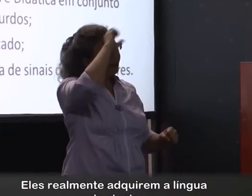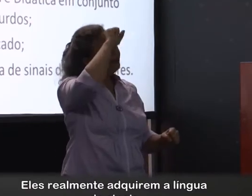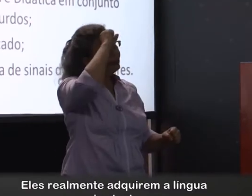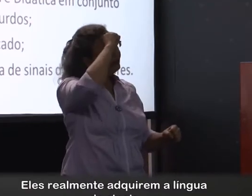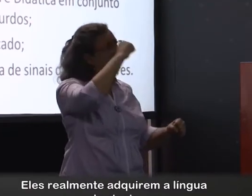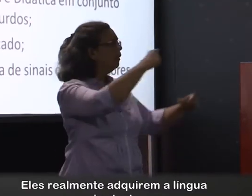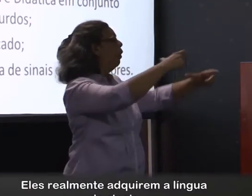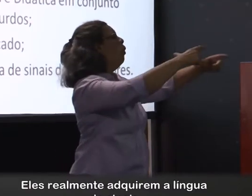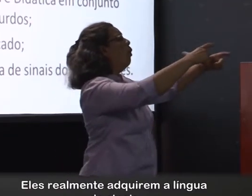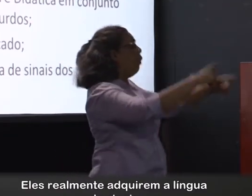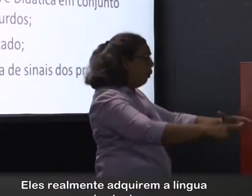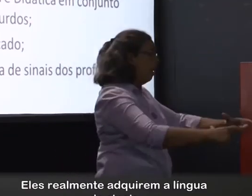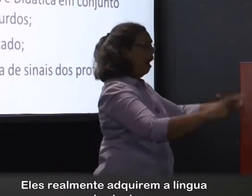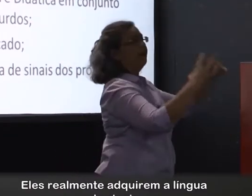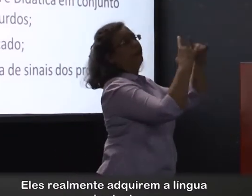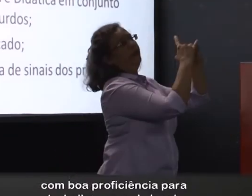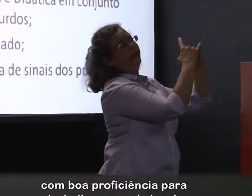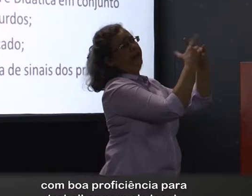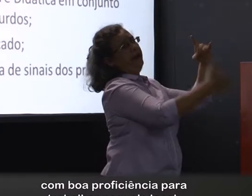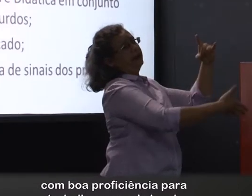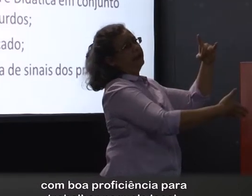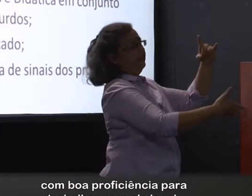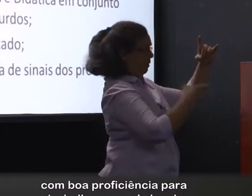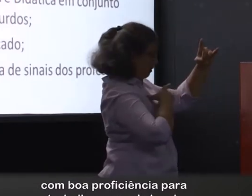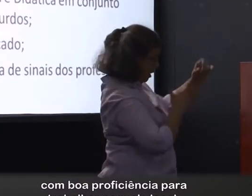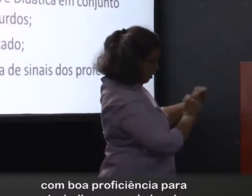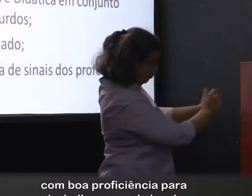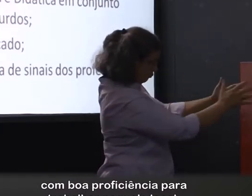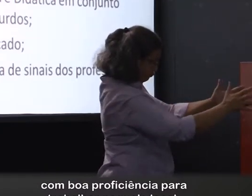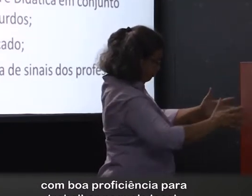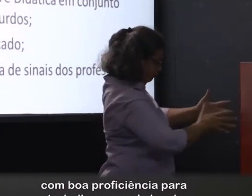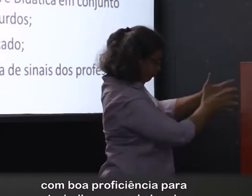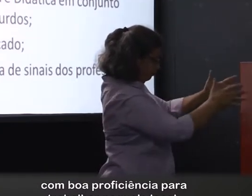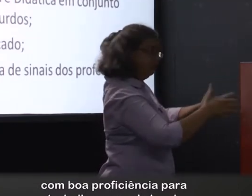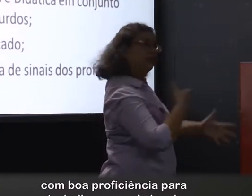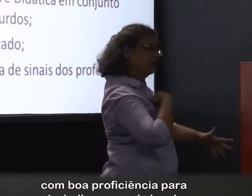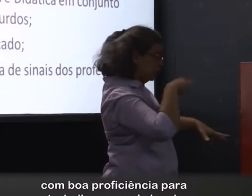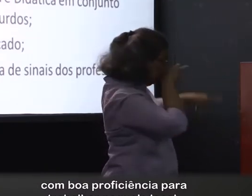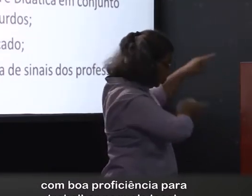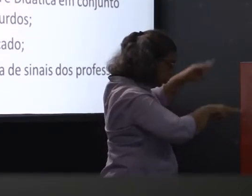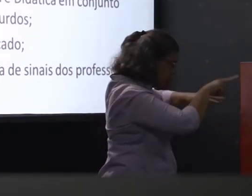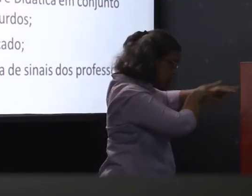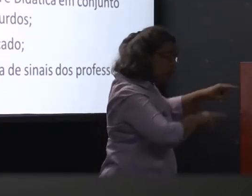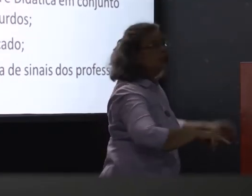realmente adquirem a língua de sinais com uma boa proficiência para trabalhar naquele local.